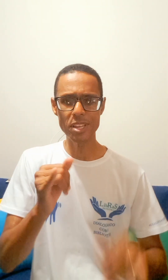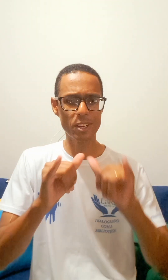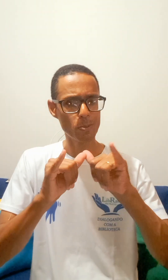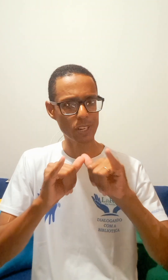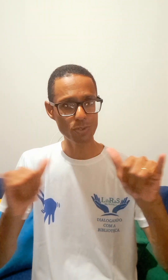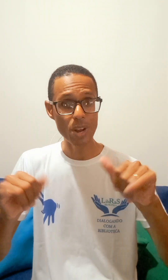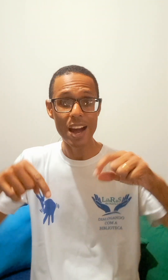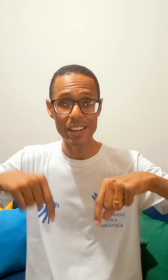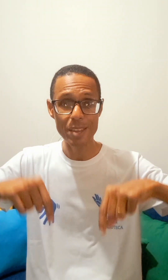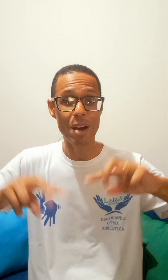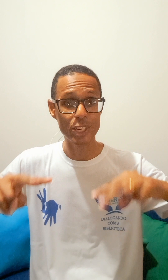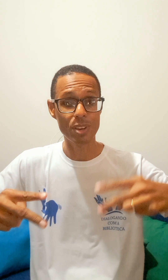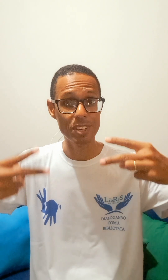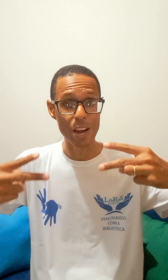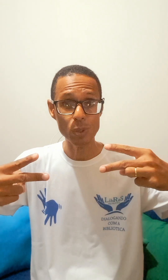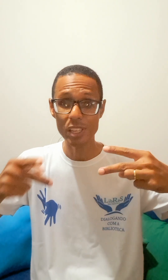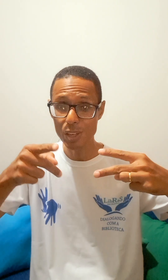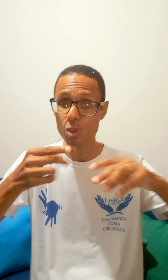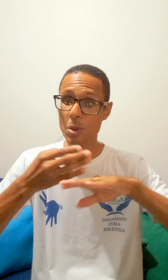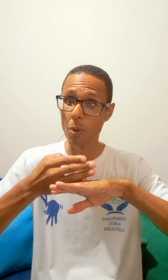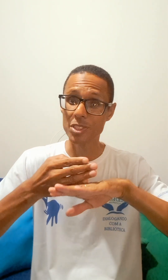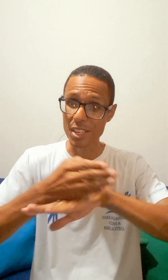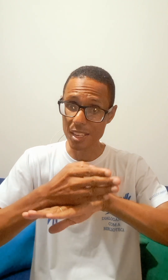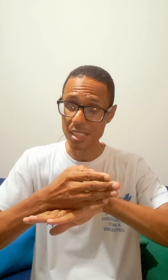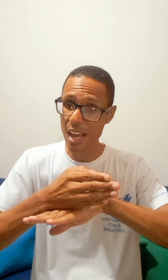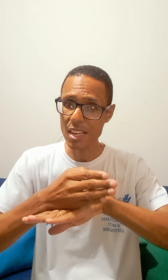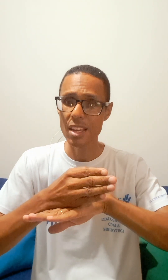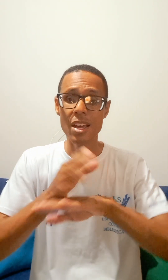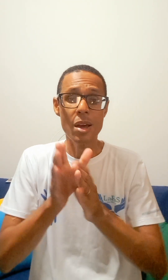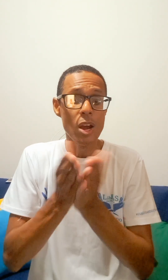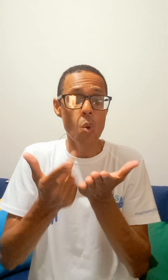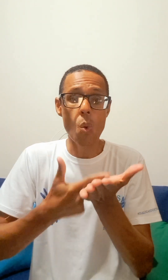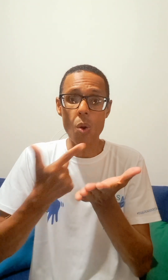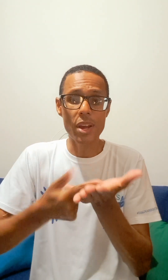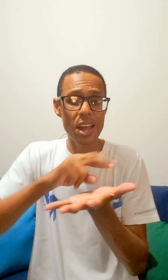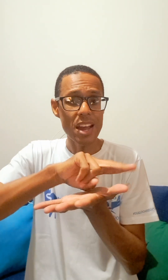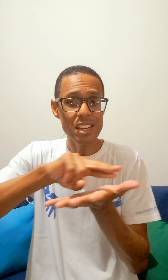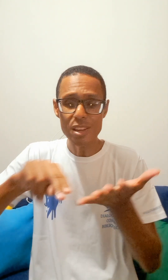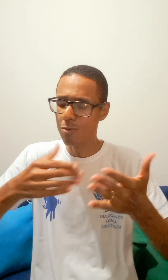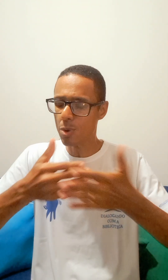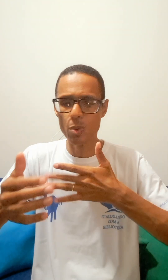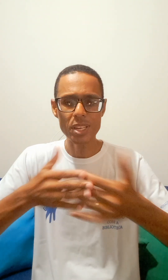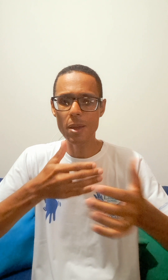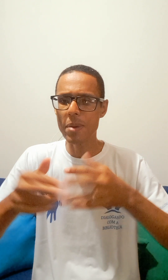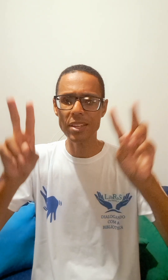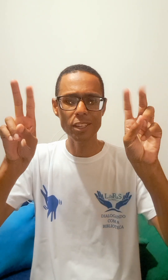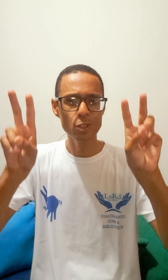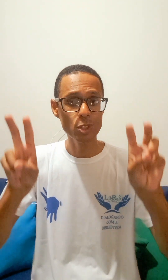Aproveitando para divulgar, aqui embaixo vai ficar o link, você pode acessar qualquer livro, independente do